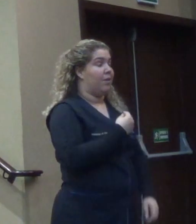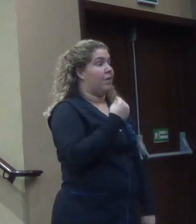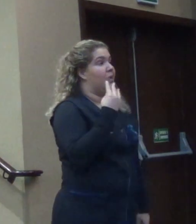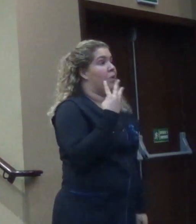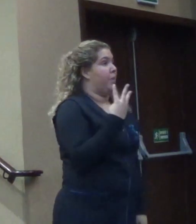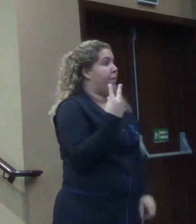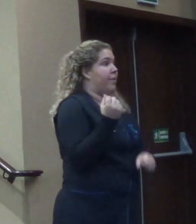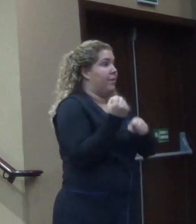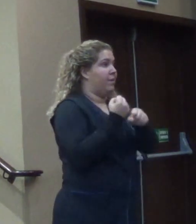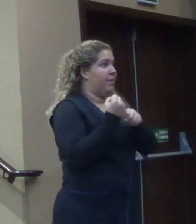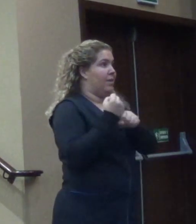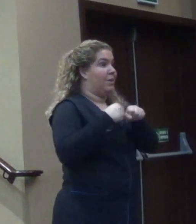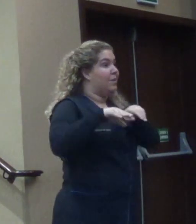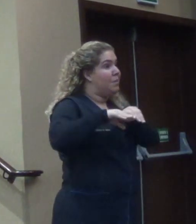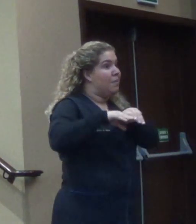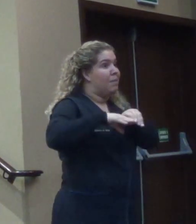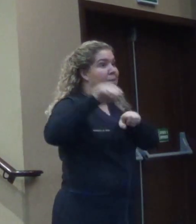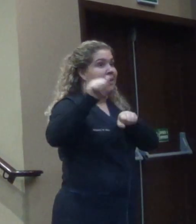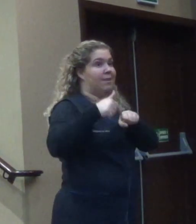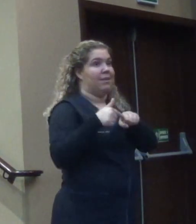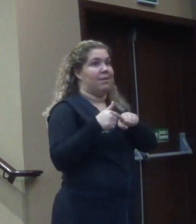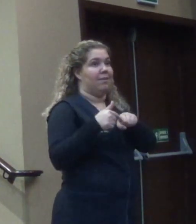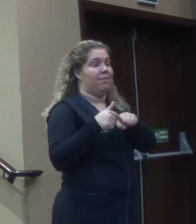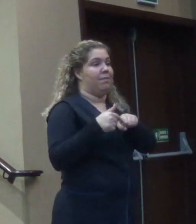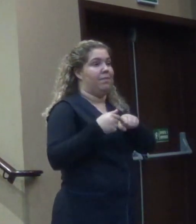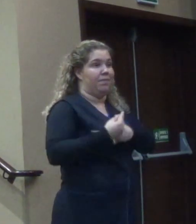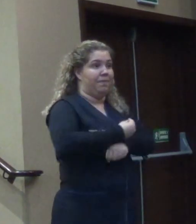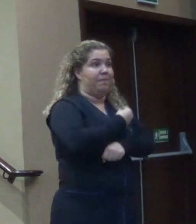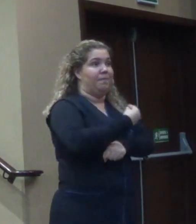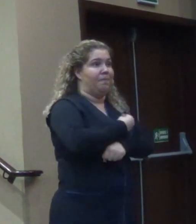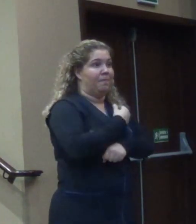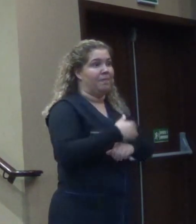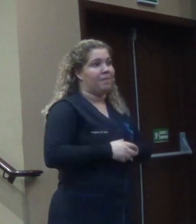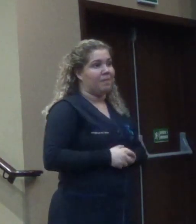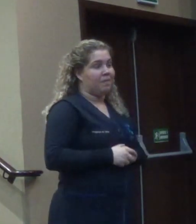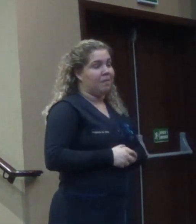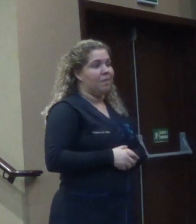original de Loma Linda, os magros que faziam exercício físico e